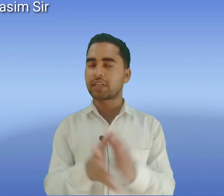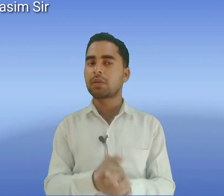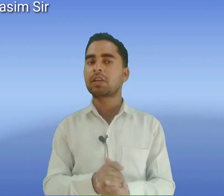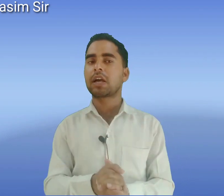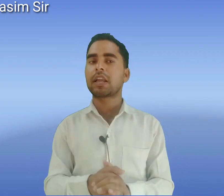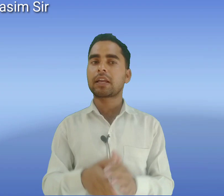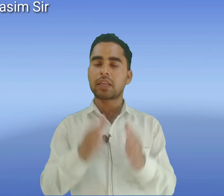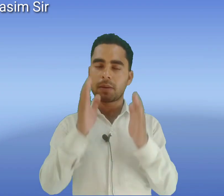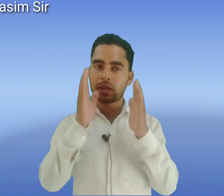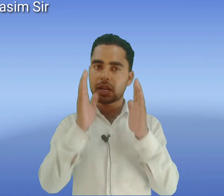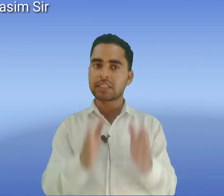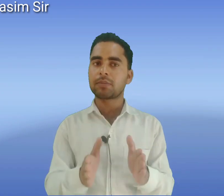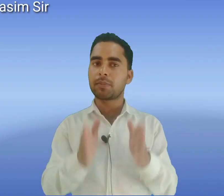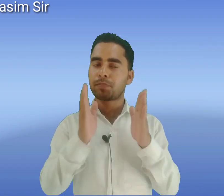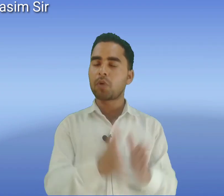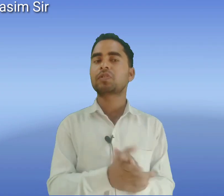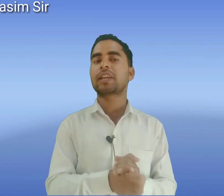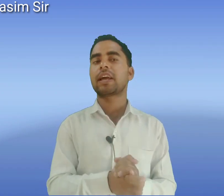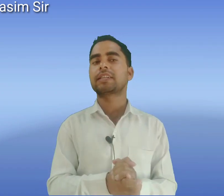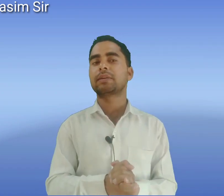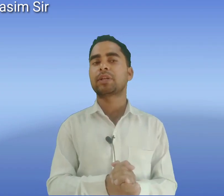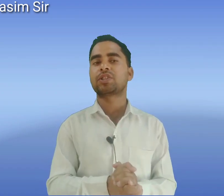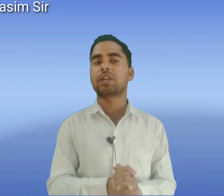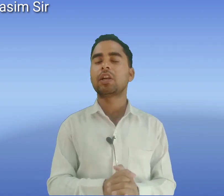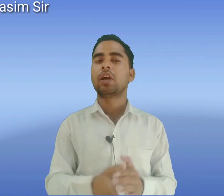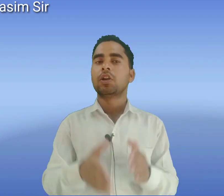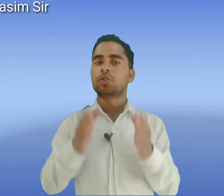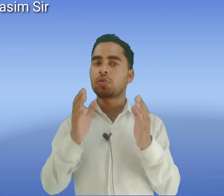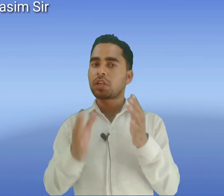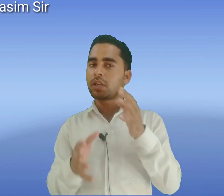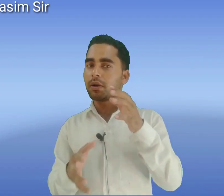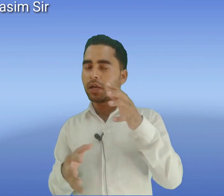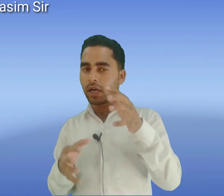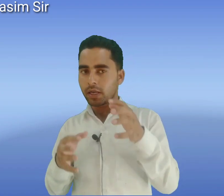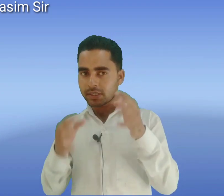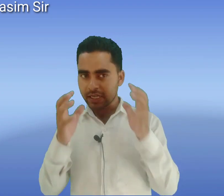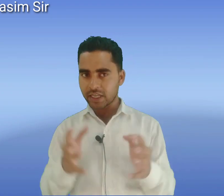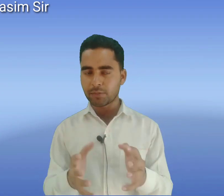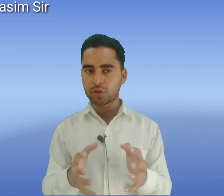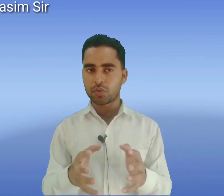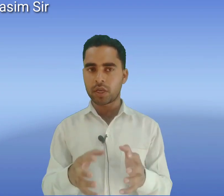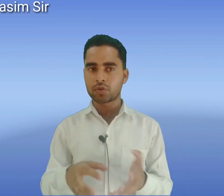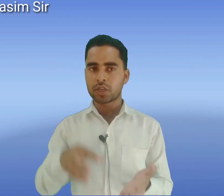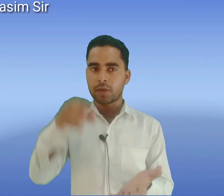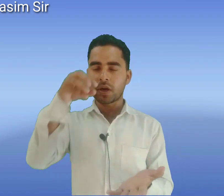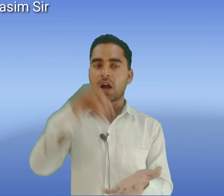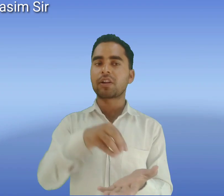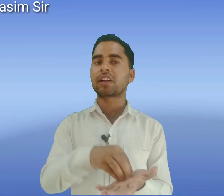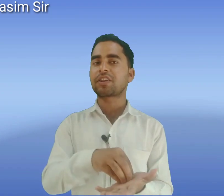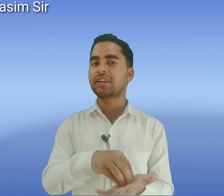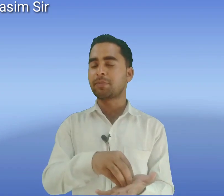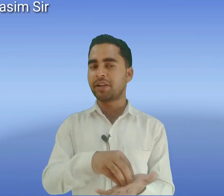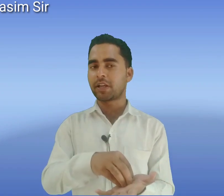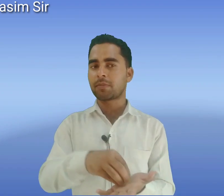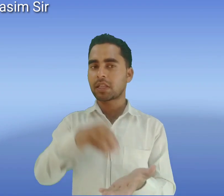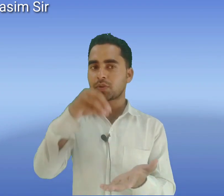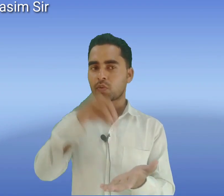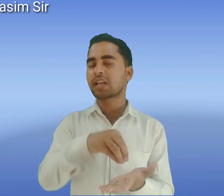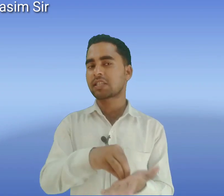उनका यह भी कहना है कि हमारे राज्य में बहुत सारे ऐसे बच्चे हैं जो कि अ संक्रमित हुए हैं जो कि अभी अंडर ट्रीटमेंट है मतलब स्वास्थ्य